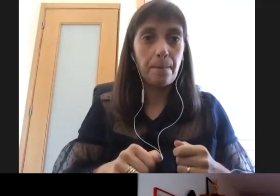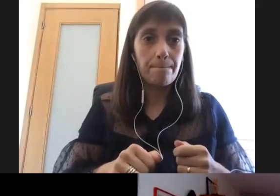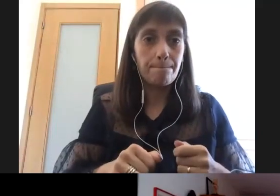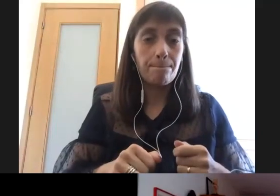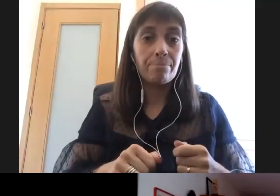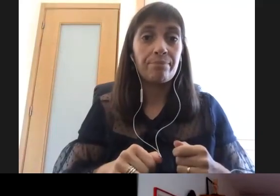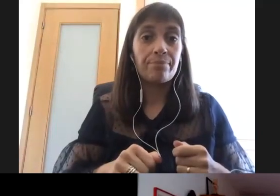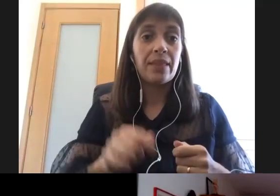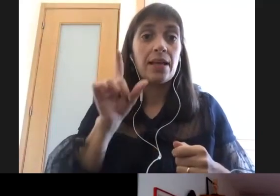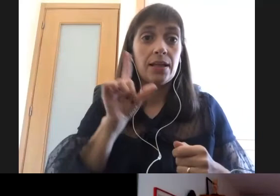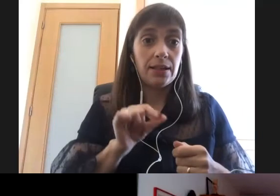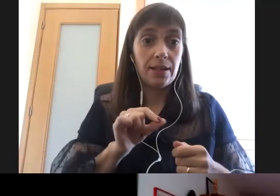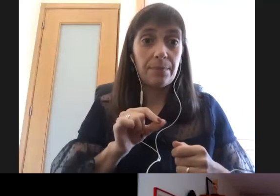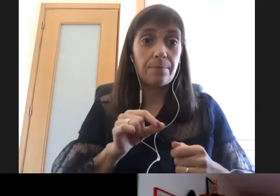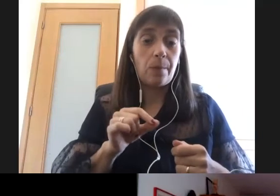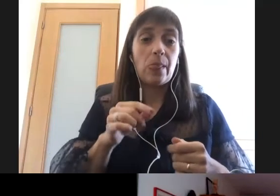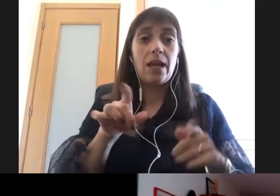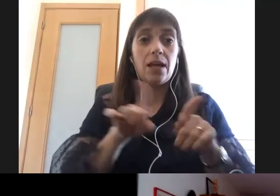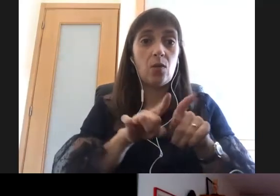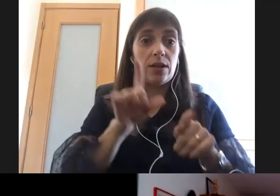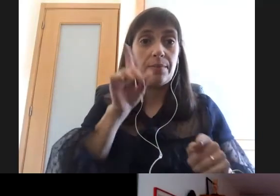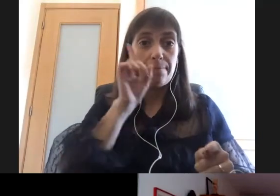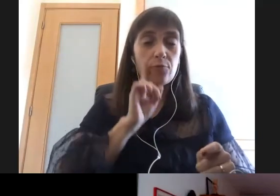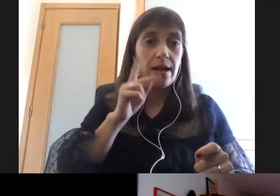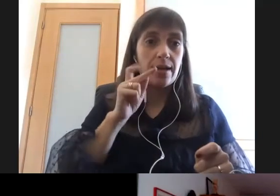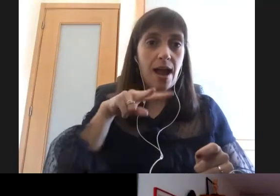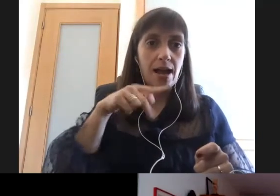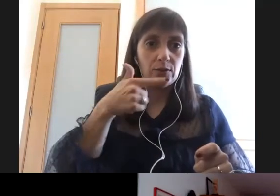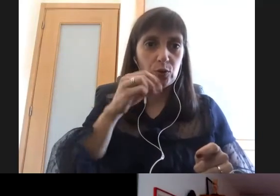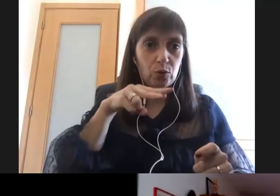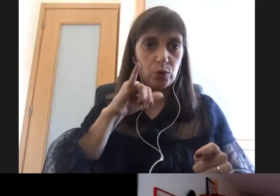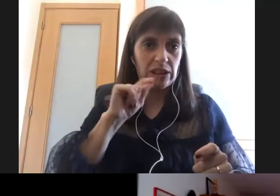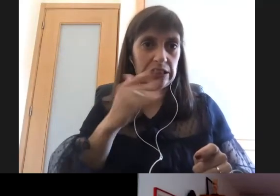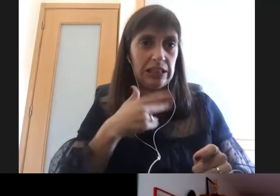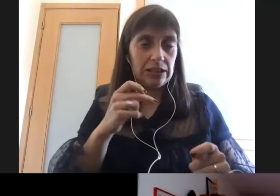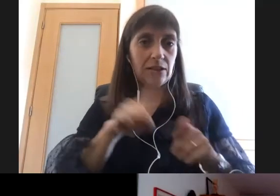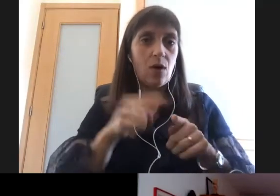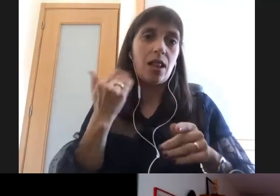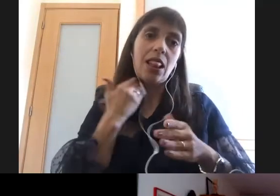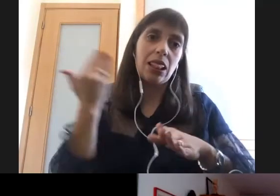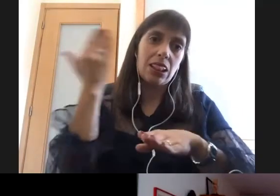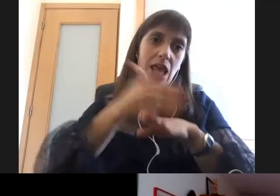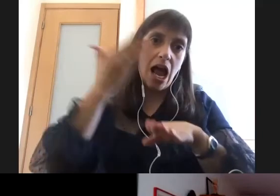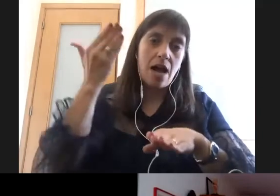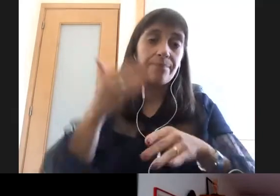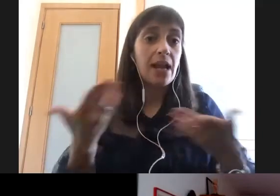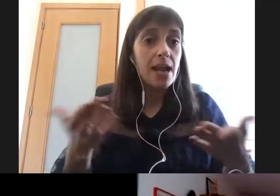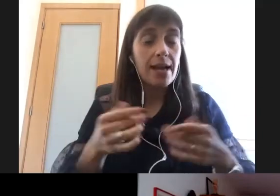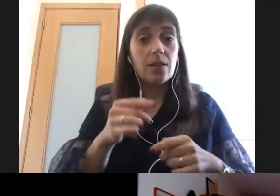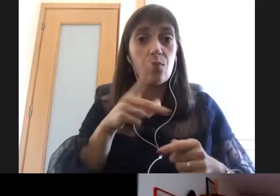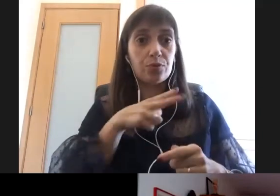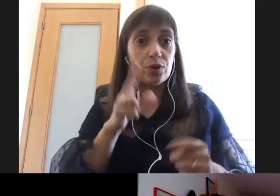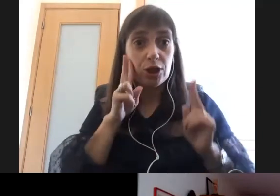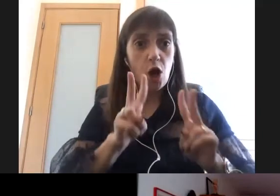tanto Luiz XVI quanto Maria Antonieta são guilhotinados, os portugueses olham para a